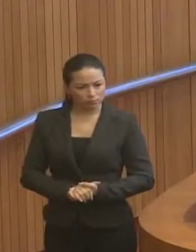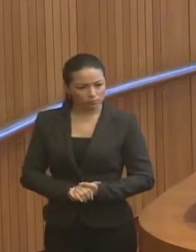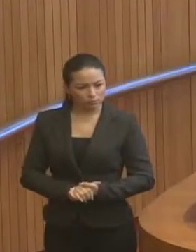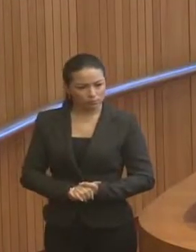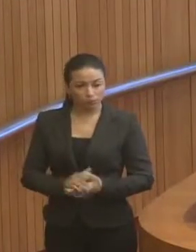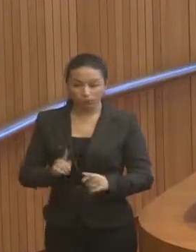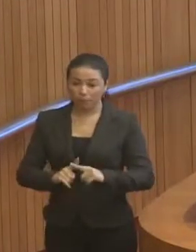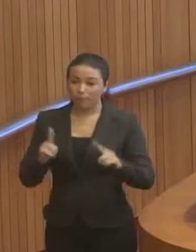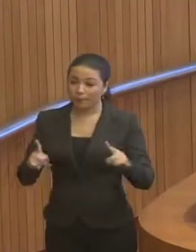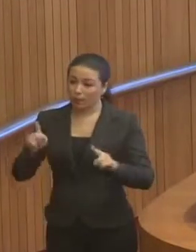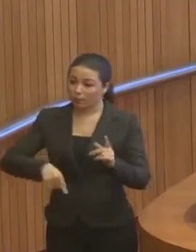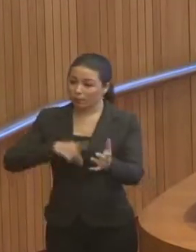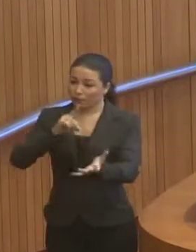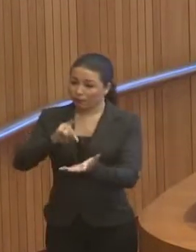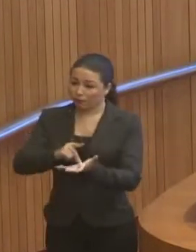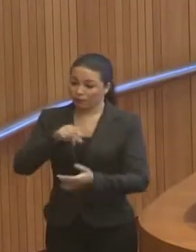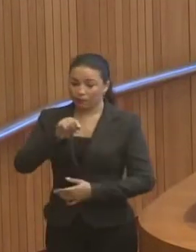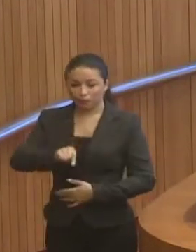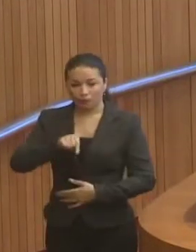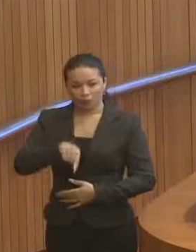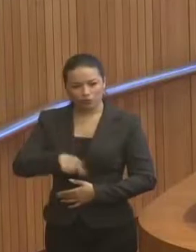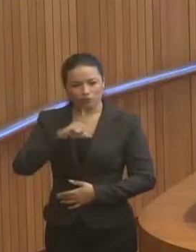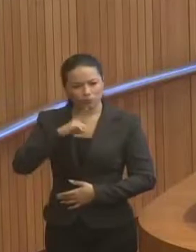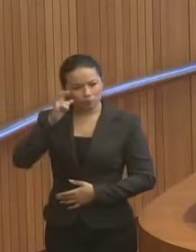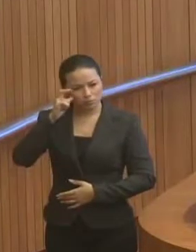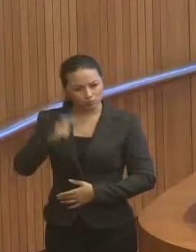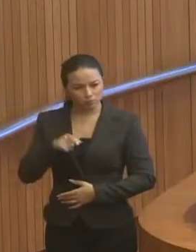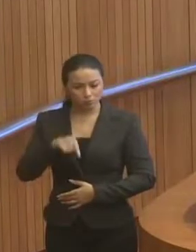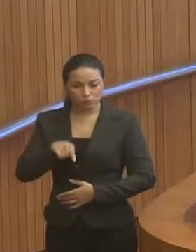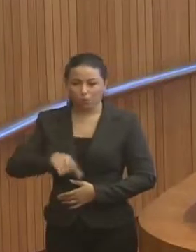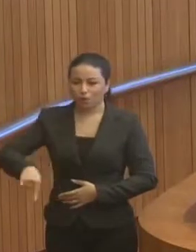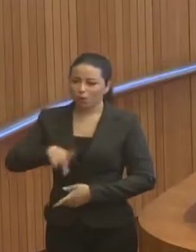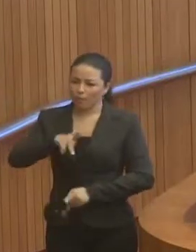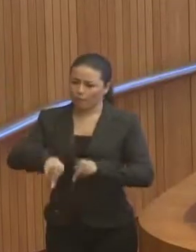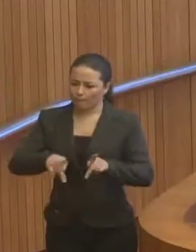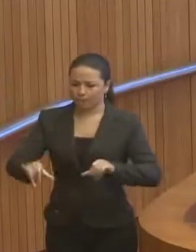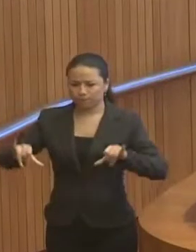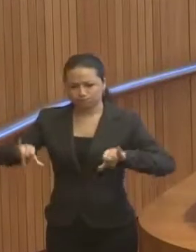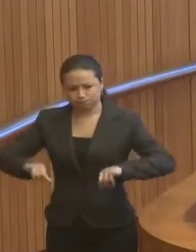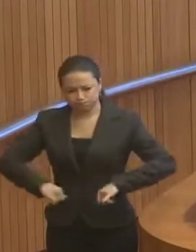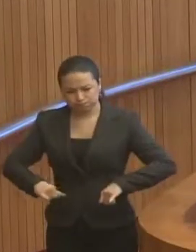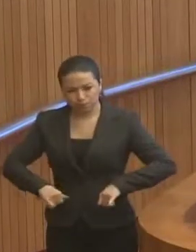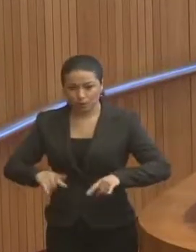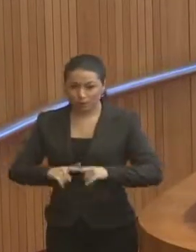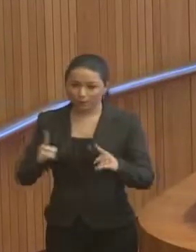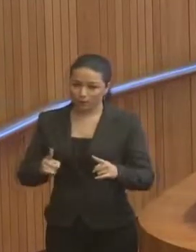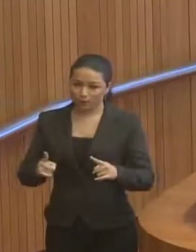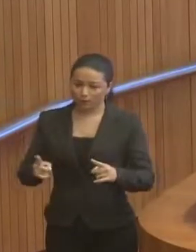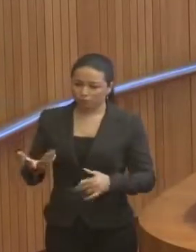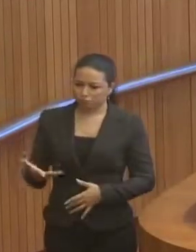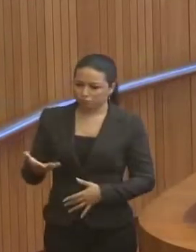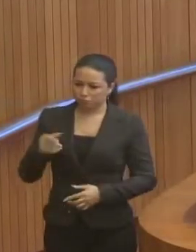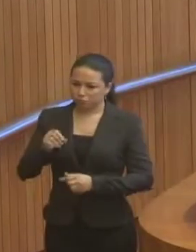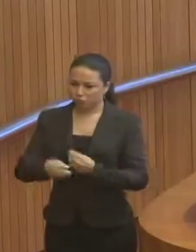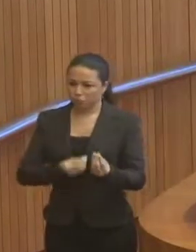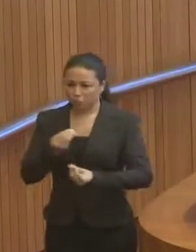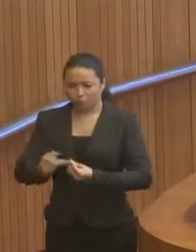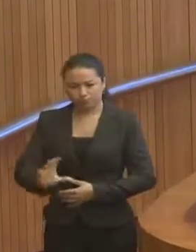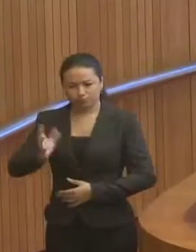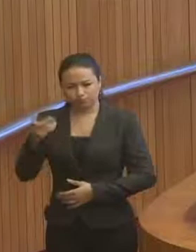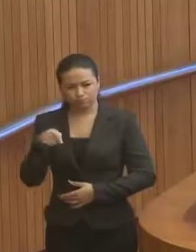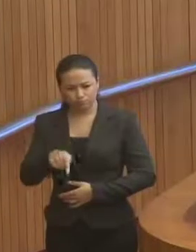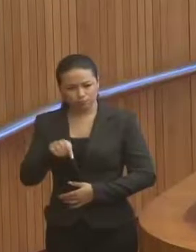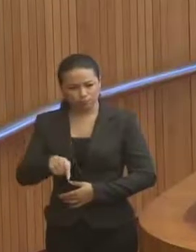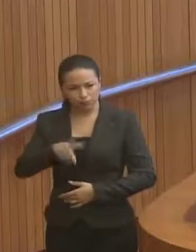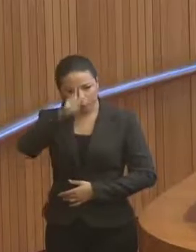Na realidade, o que parece é que tem interesse em que a população sofra as consequências para que a